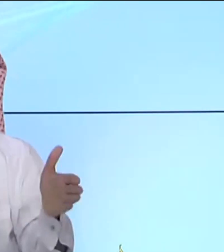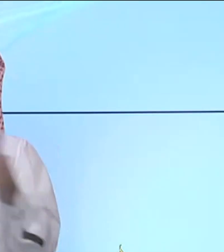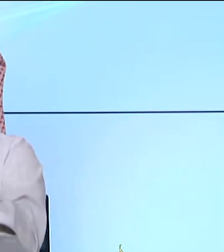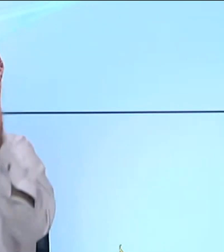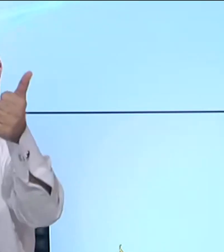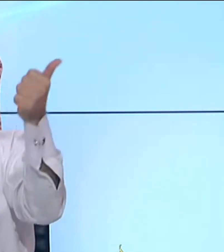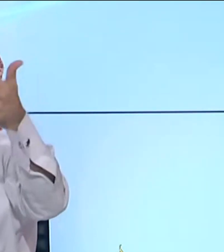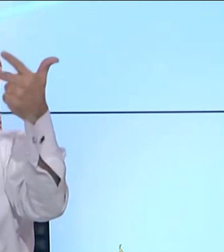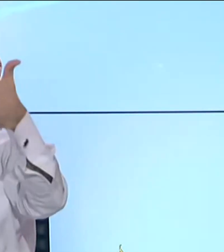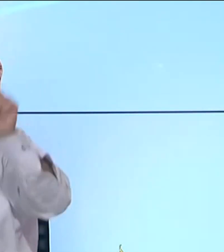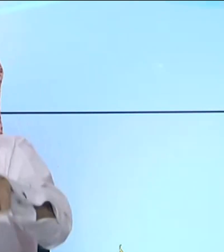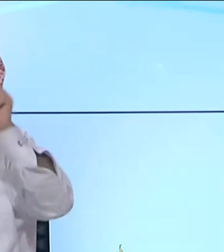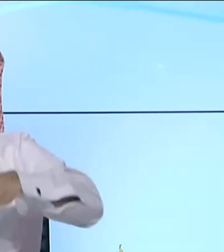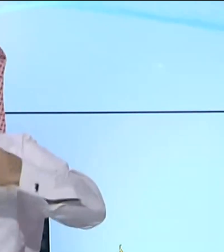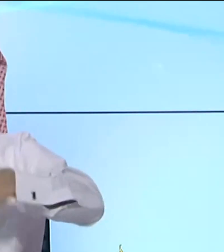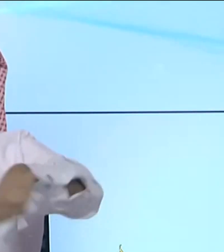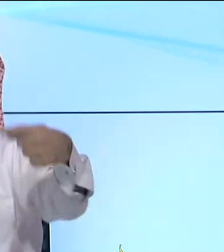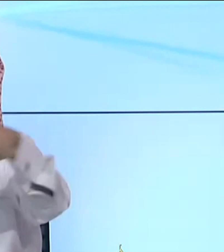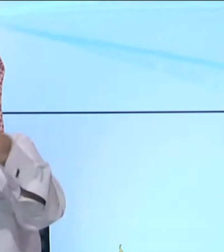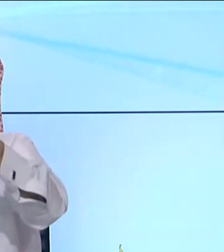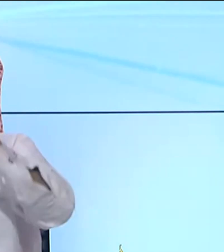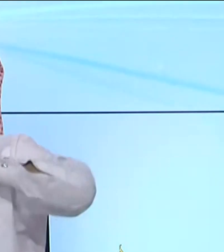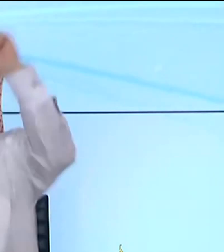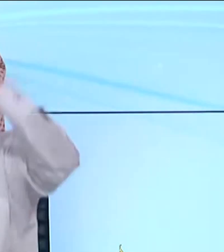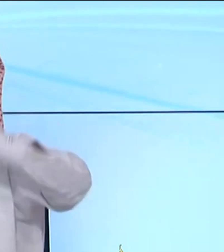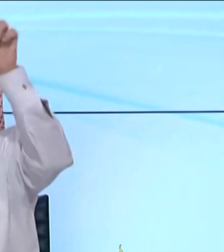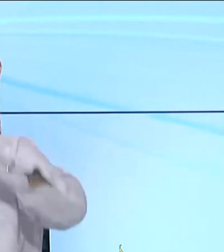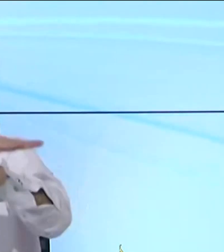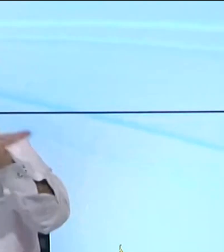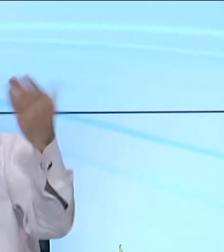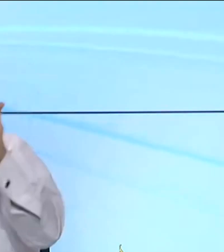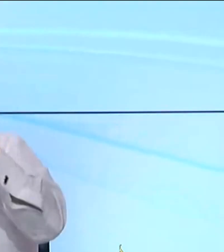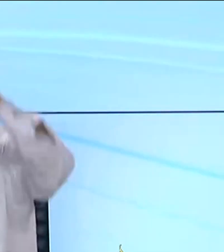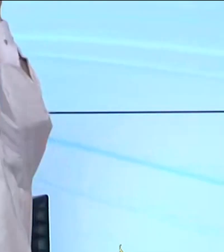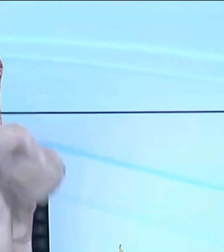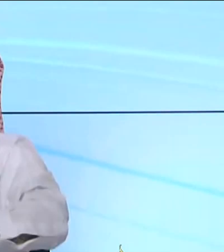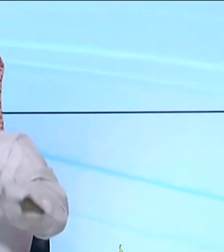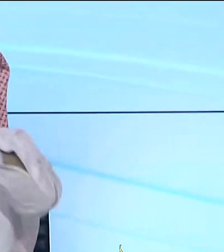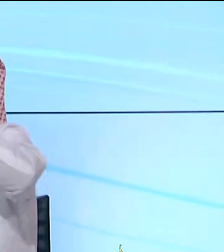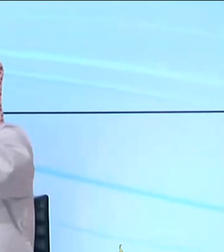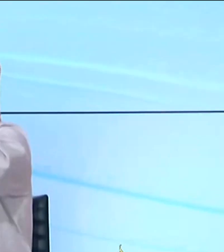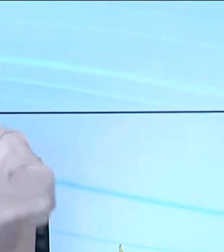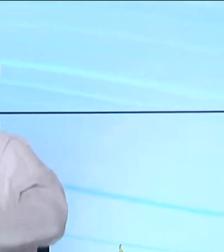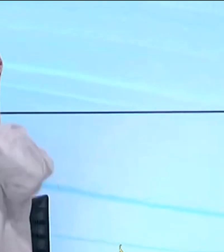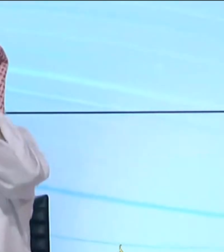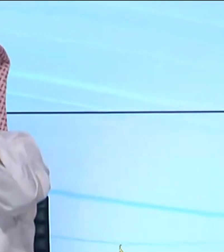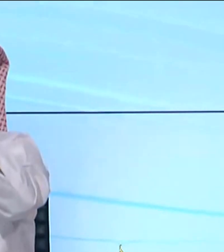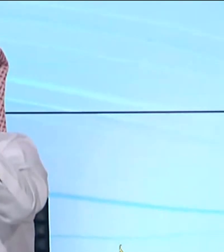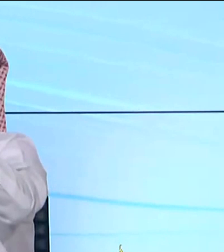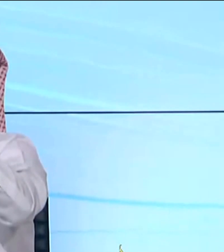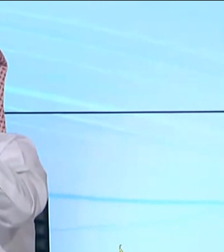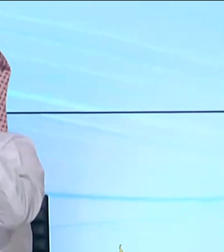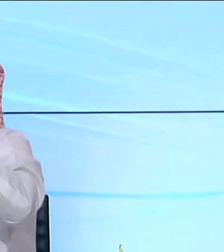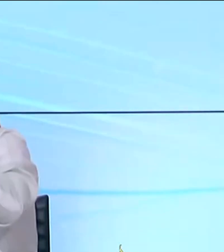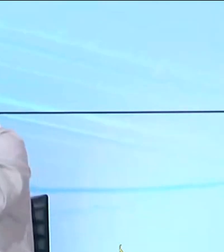لليوم الثالث على التوالي شهدت الجامعات مسيرات احتجاجيه على الاحكام الصادره بتبرئه الرئيس المخلوق حسني